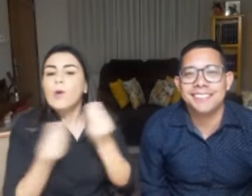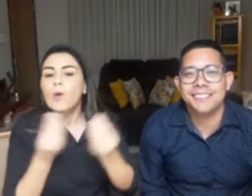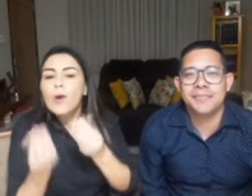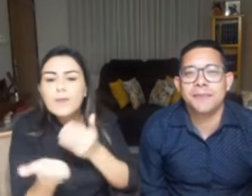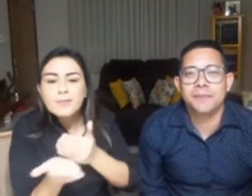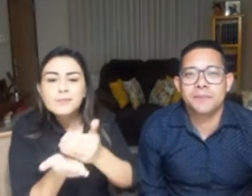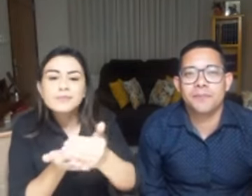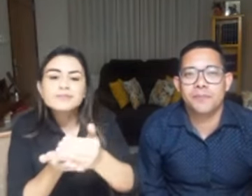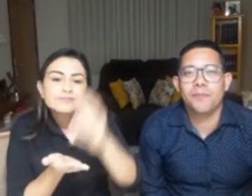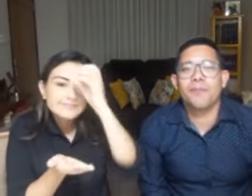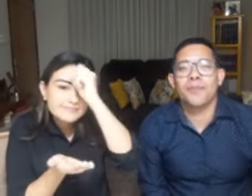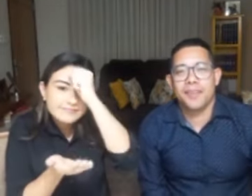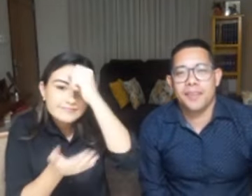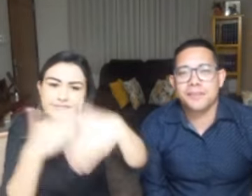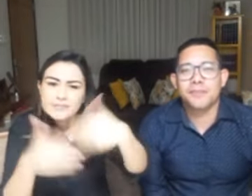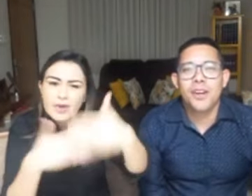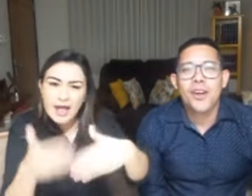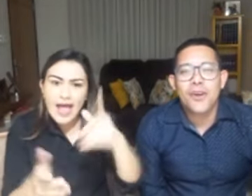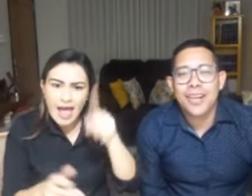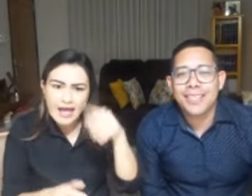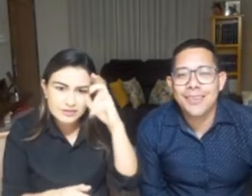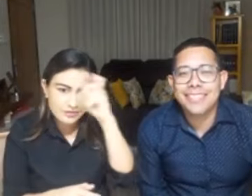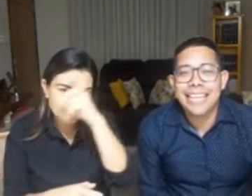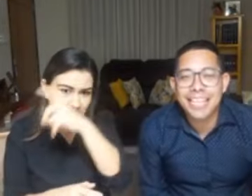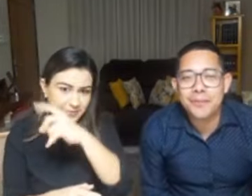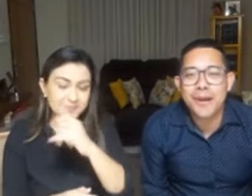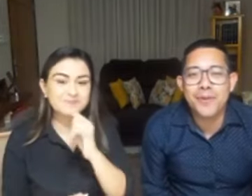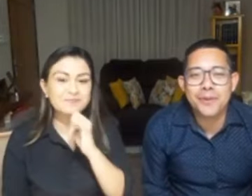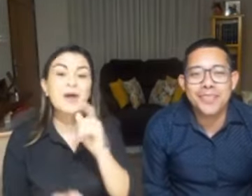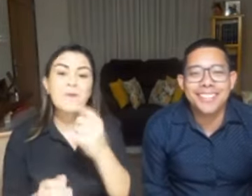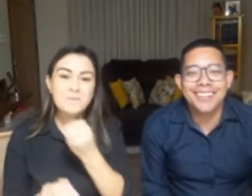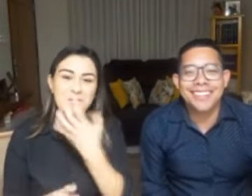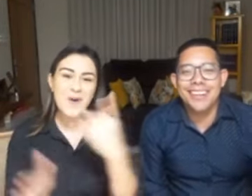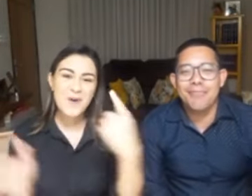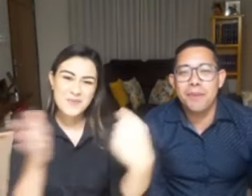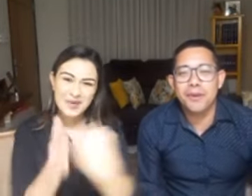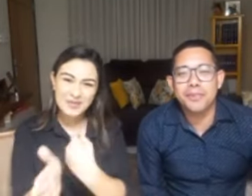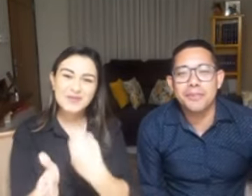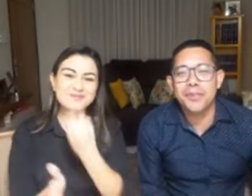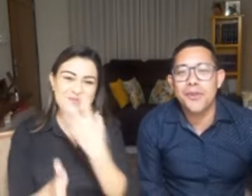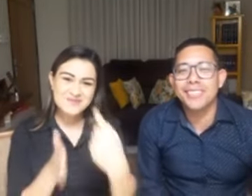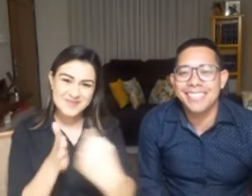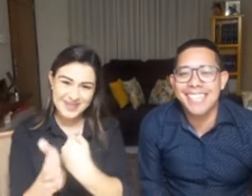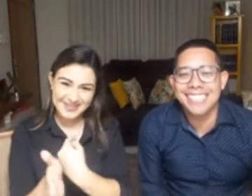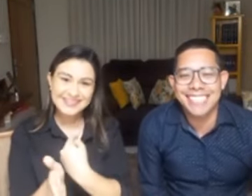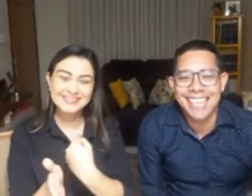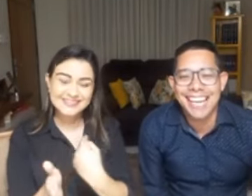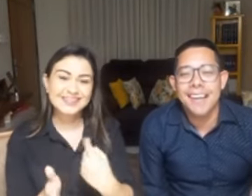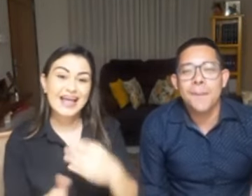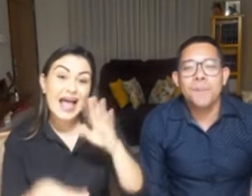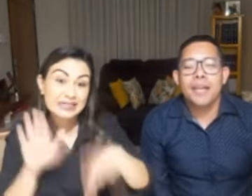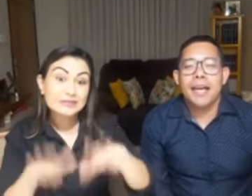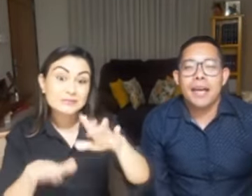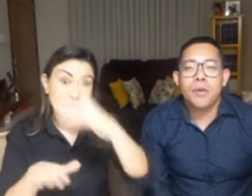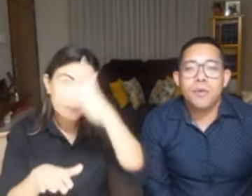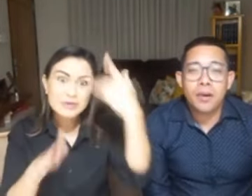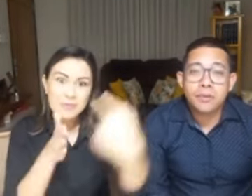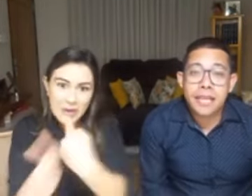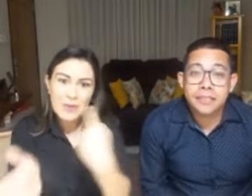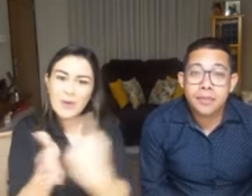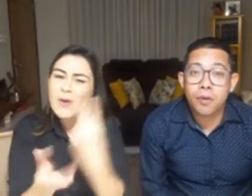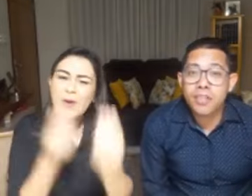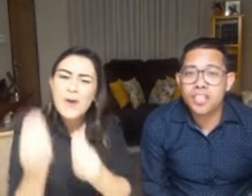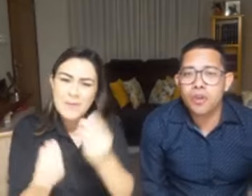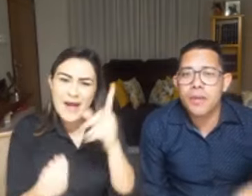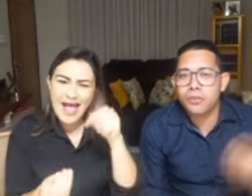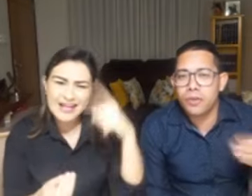aprender Libras? É difícil? Olha, então, excelente pergunta, Zé. E é uma pergunta muito constante, né? O que